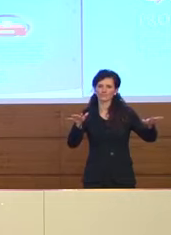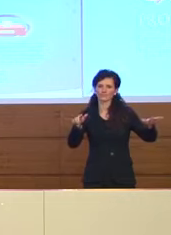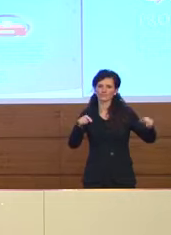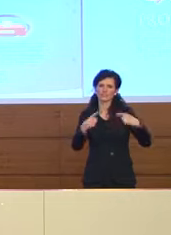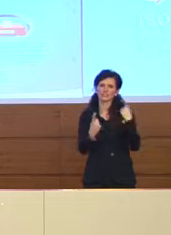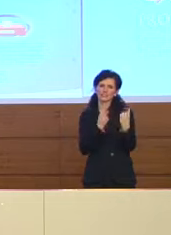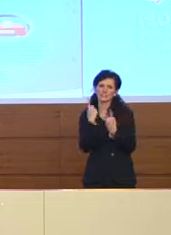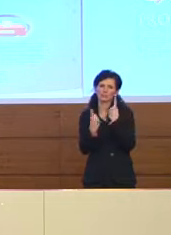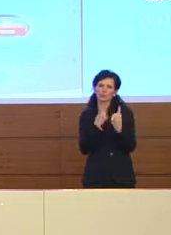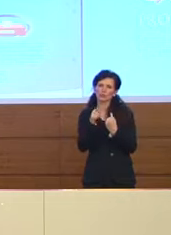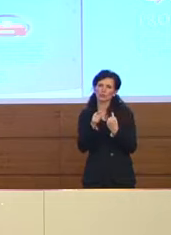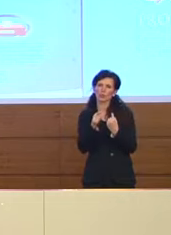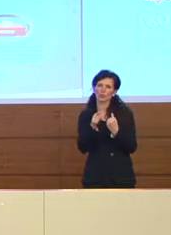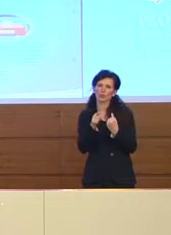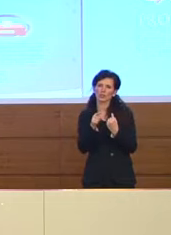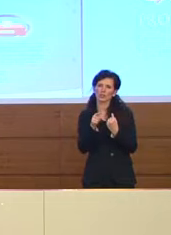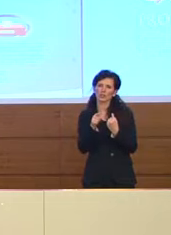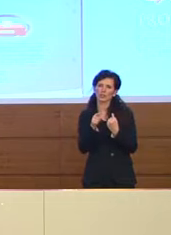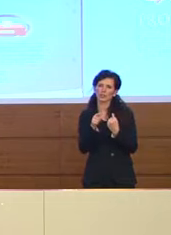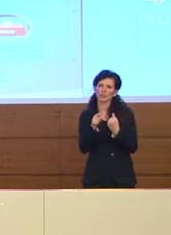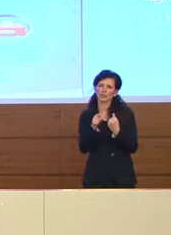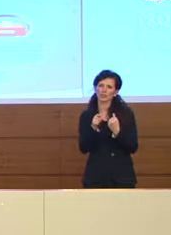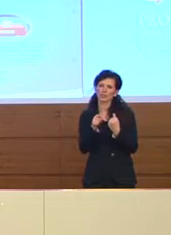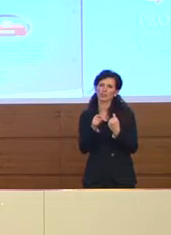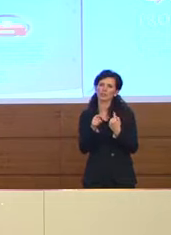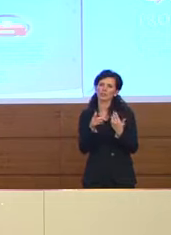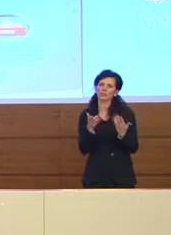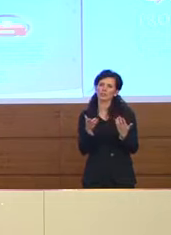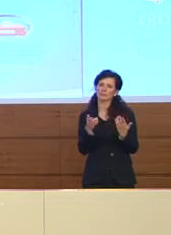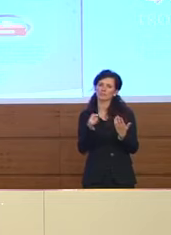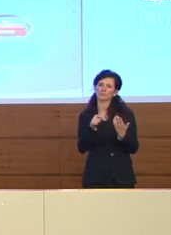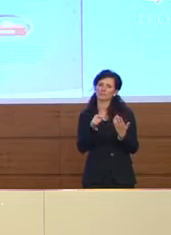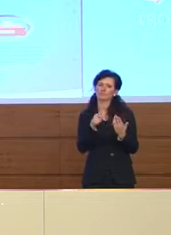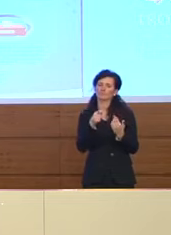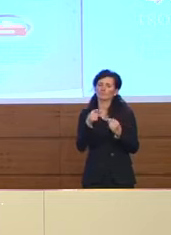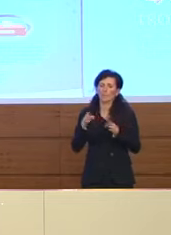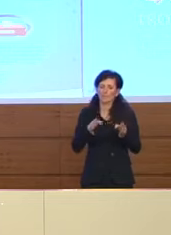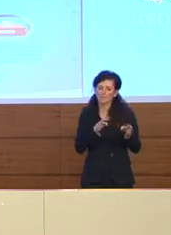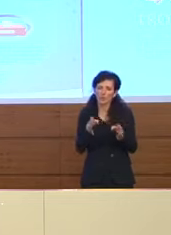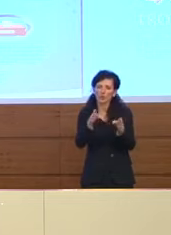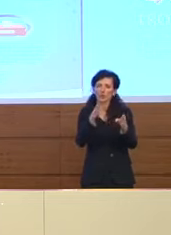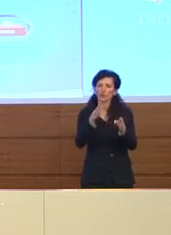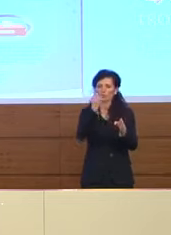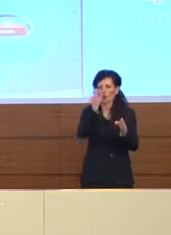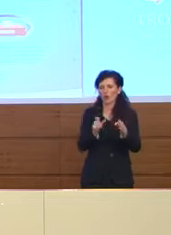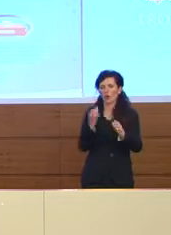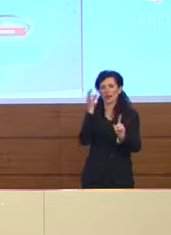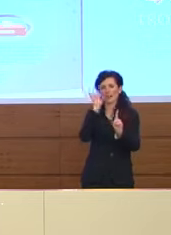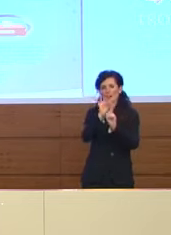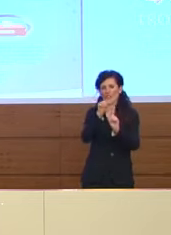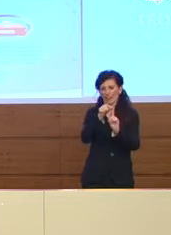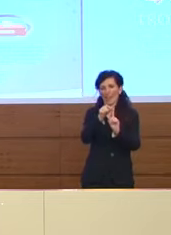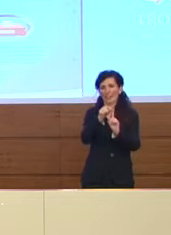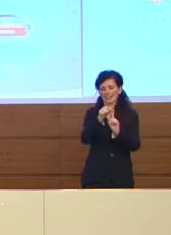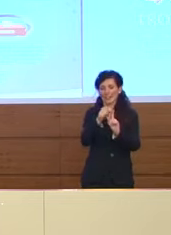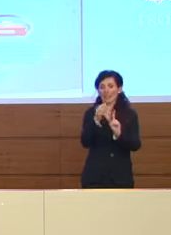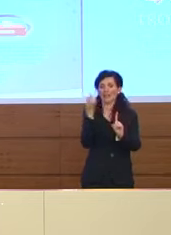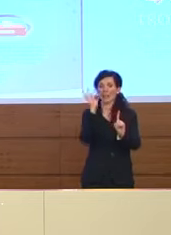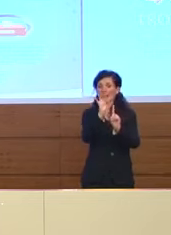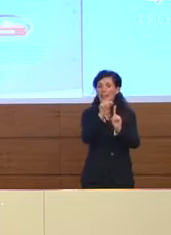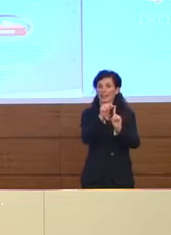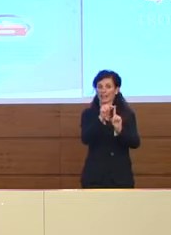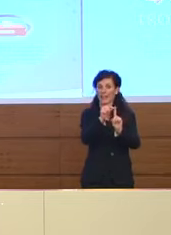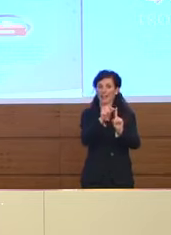chi non sono quelli dei percorsi rispetto ai nostri referenti perché sia ben chiaro il referente del